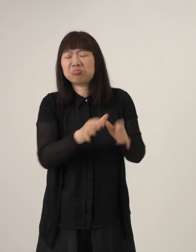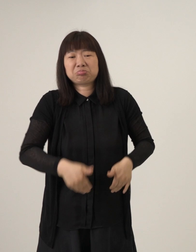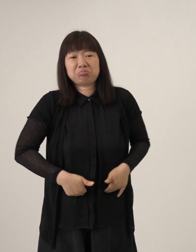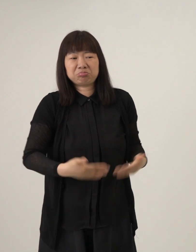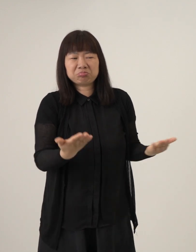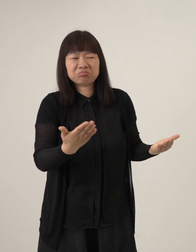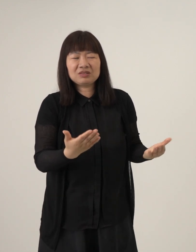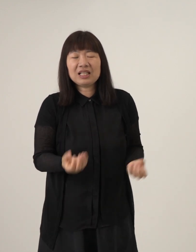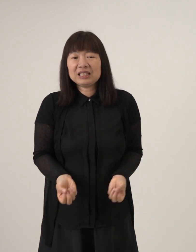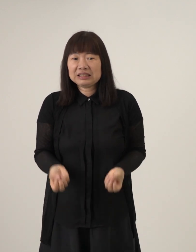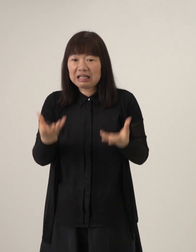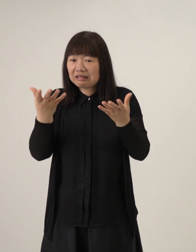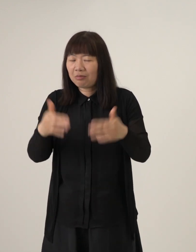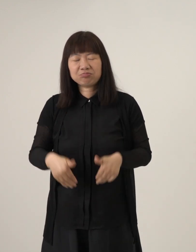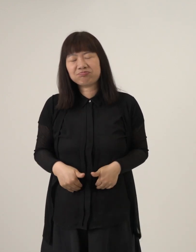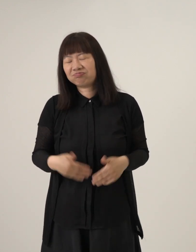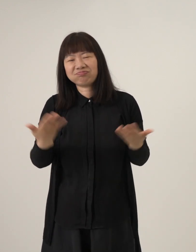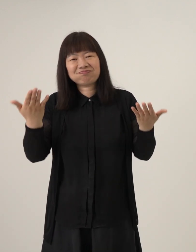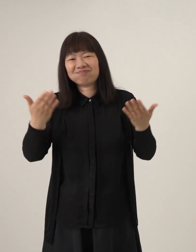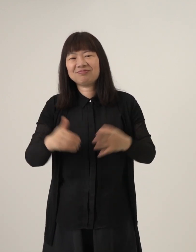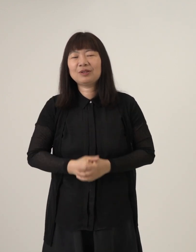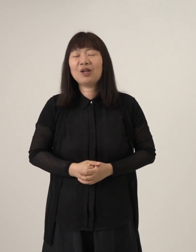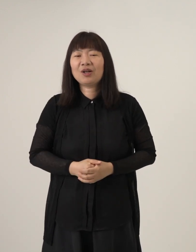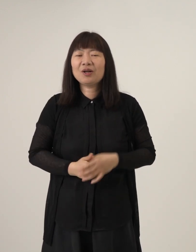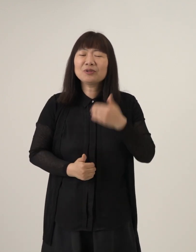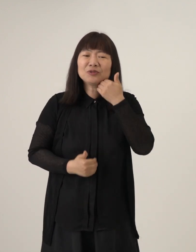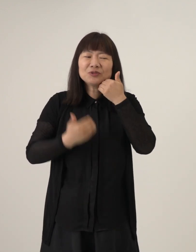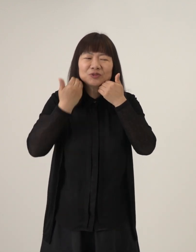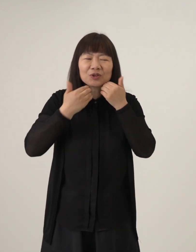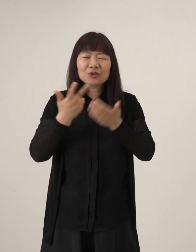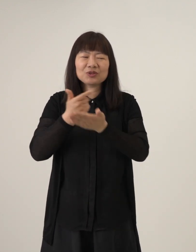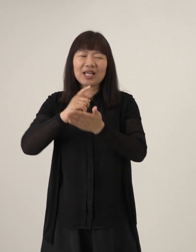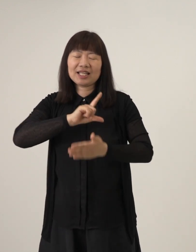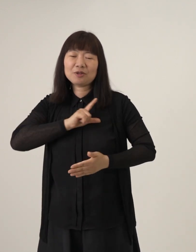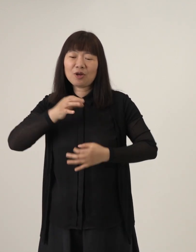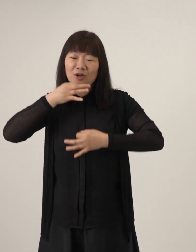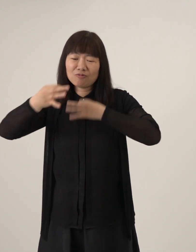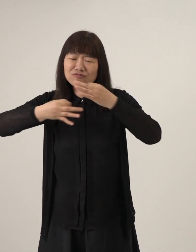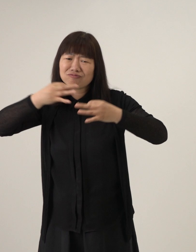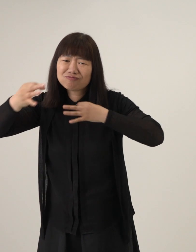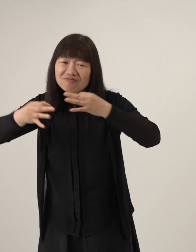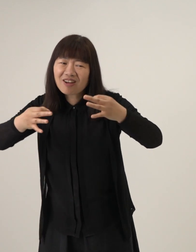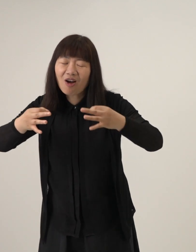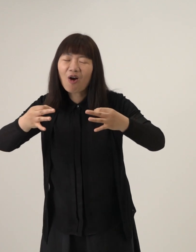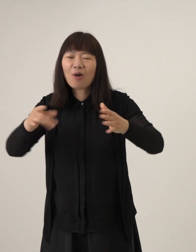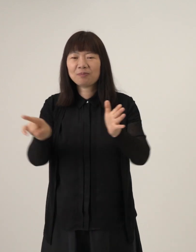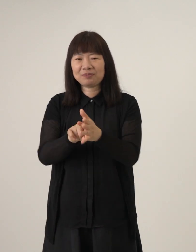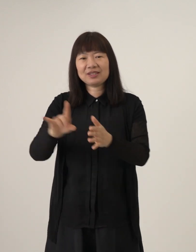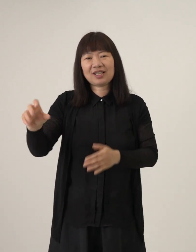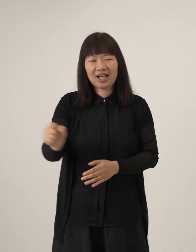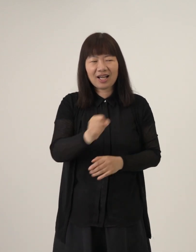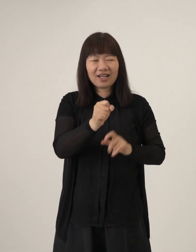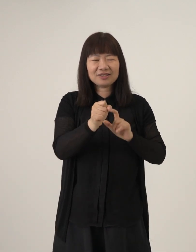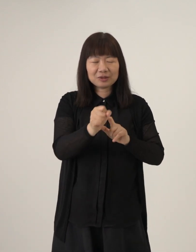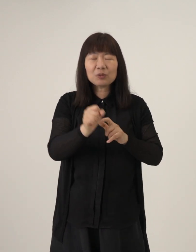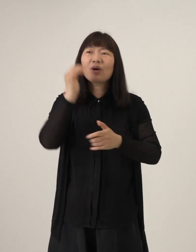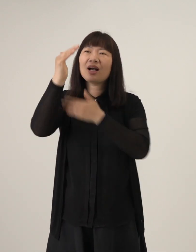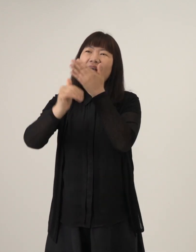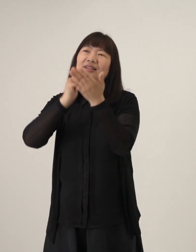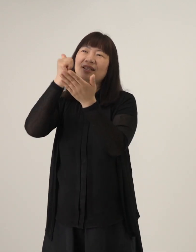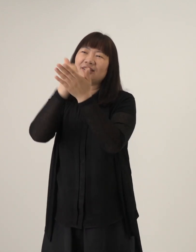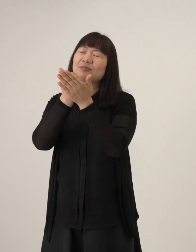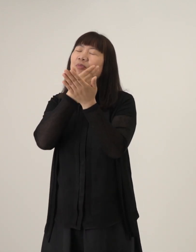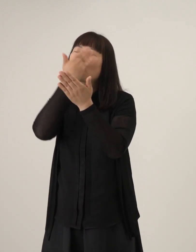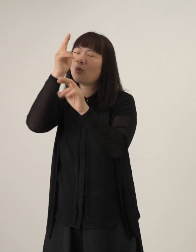없고 제사를 거칠 필요도 없고 누구든지 주의 이름을 부르는 자는 믿음으로